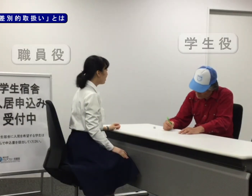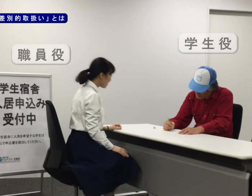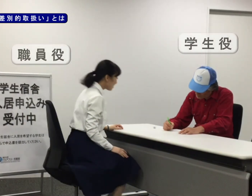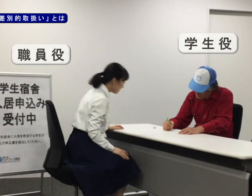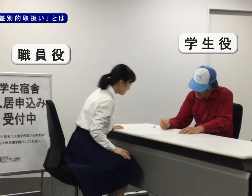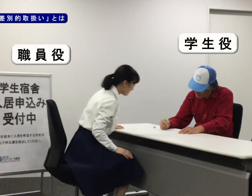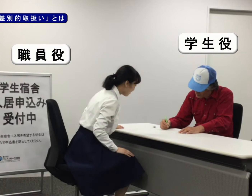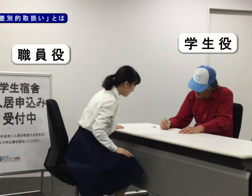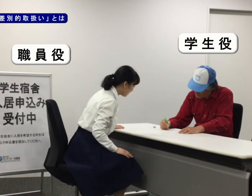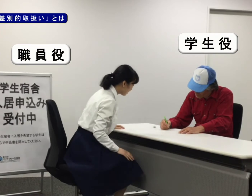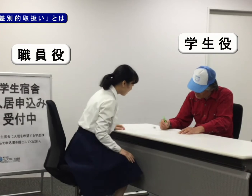こんにちは